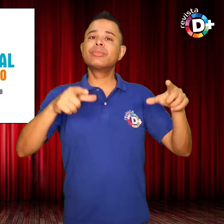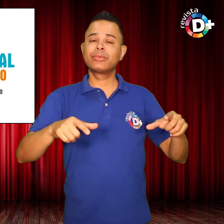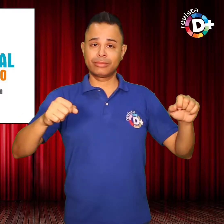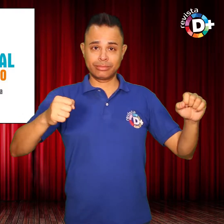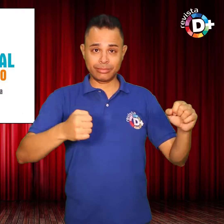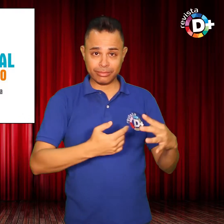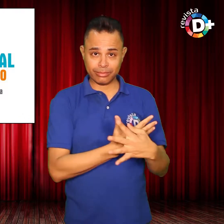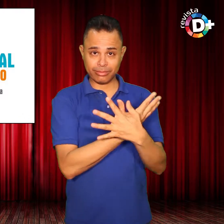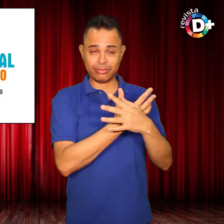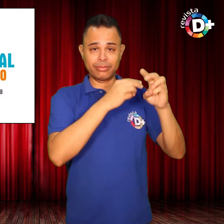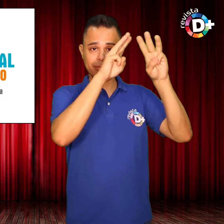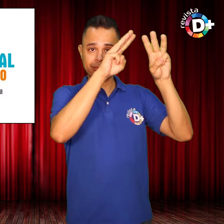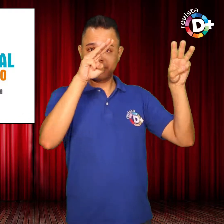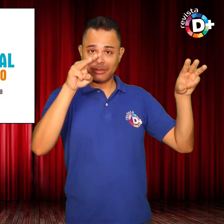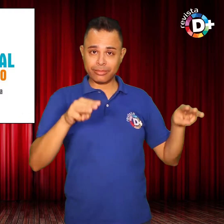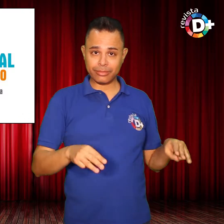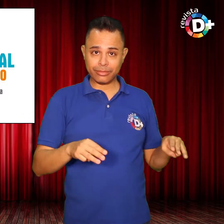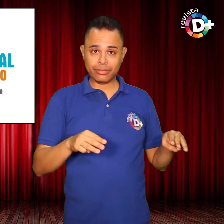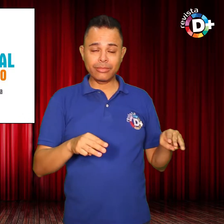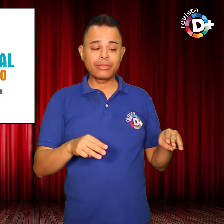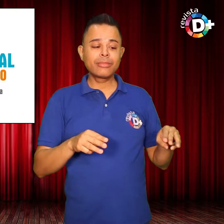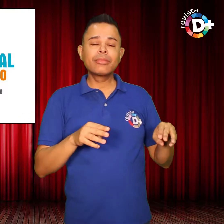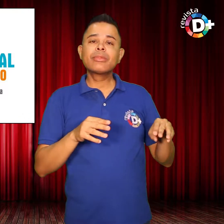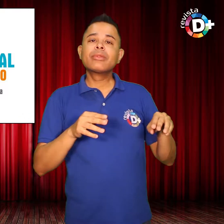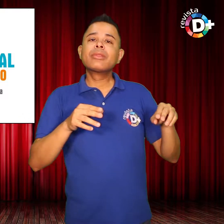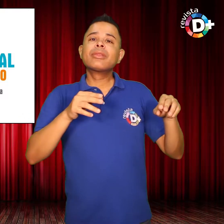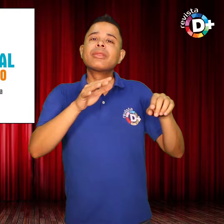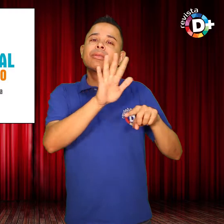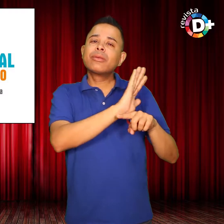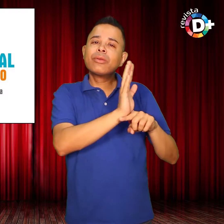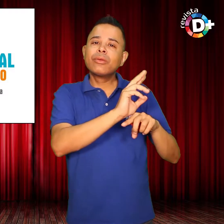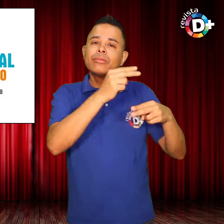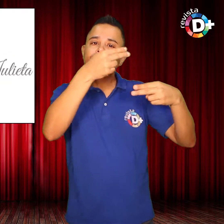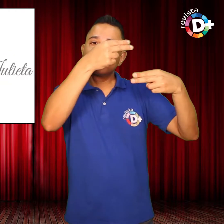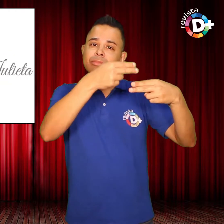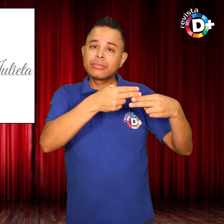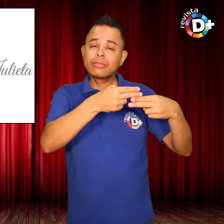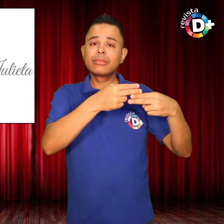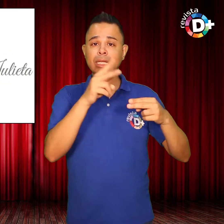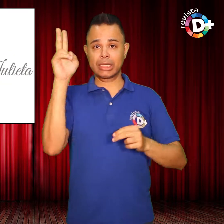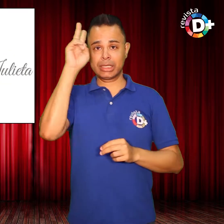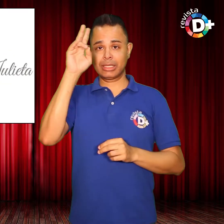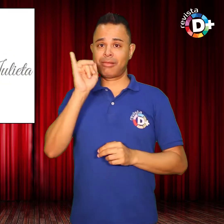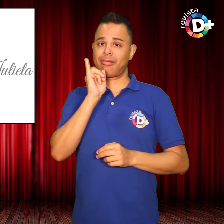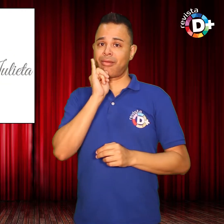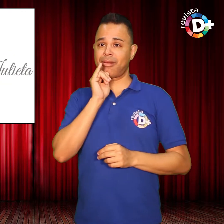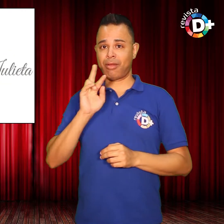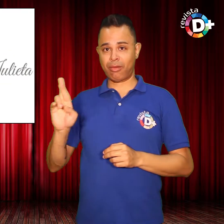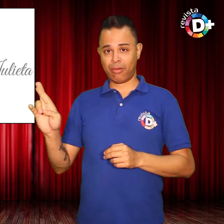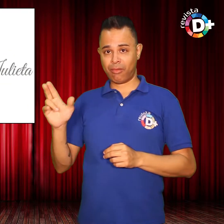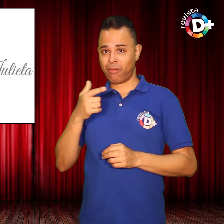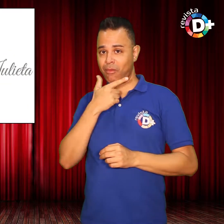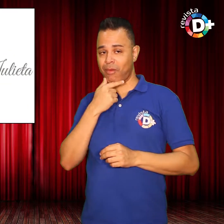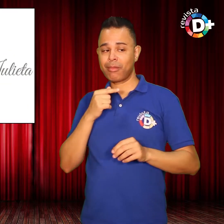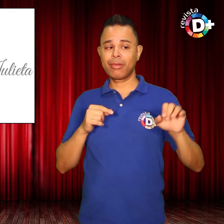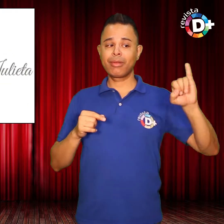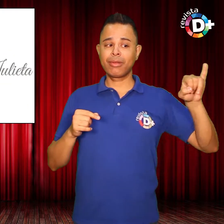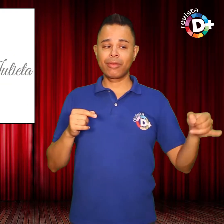em são paulo o documentário é baseado na história de romeu e julieta de william